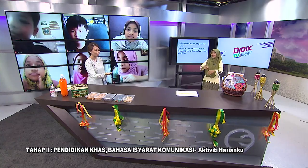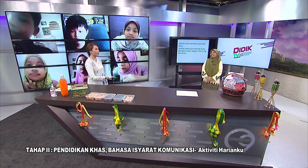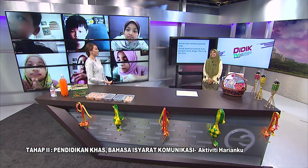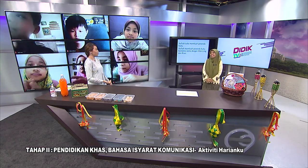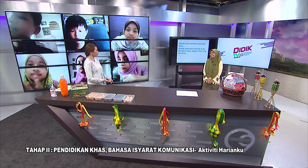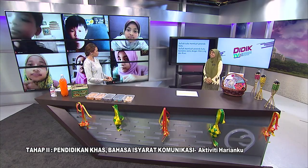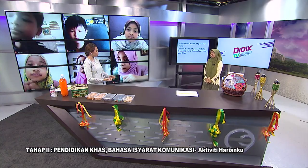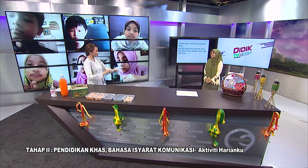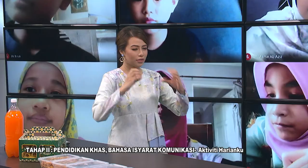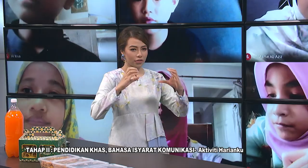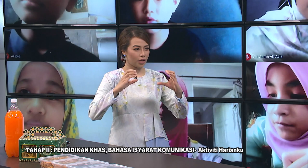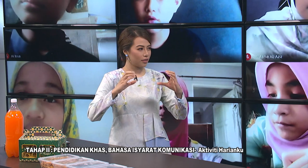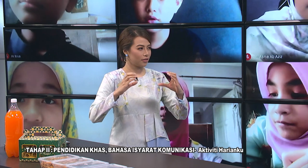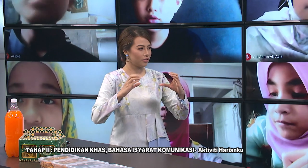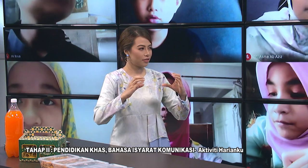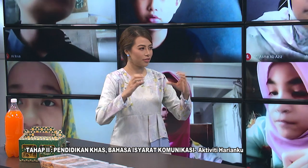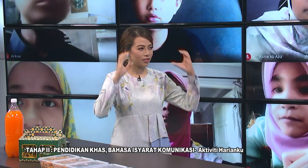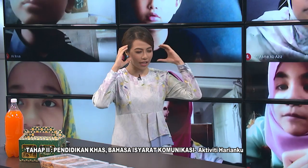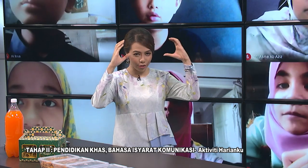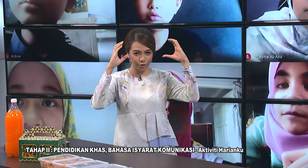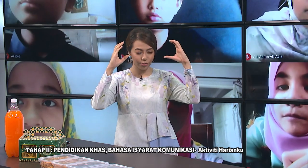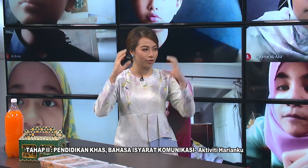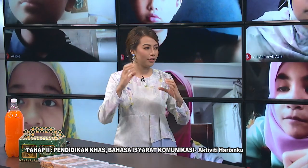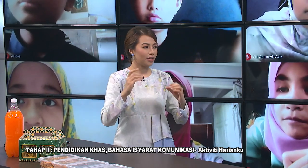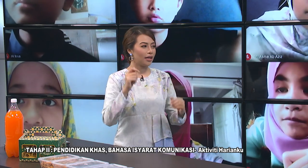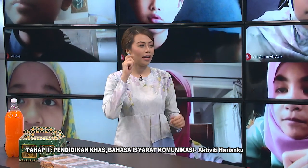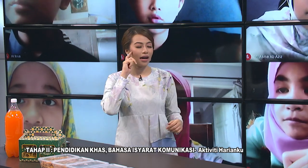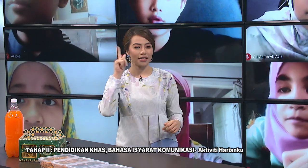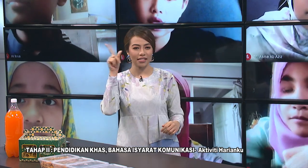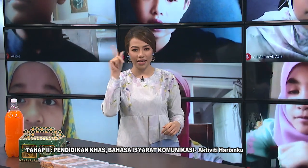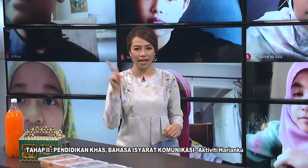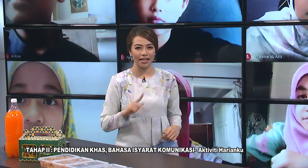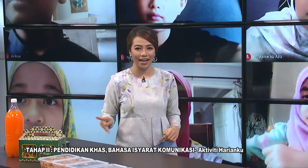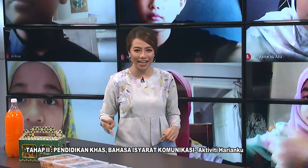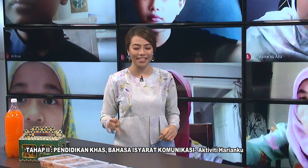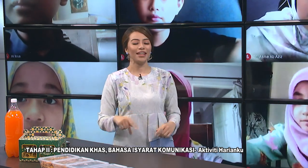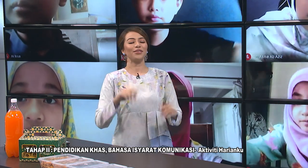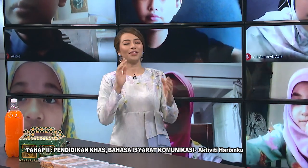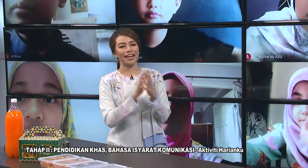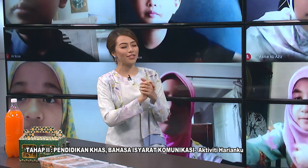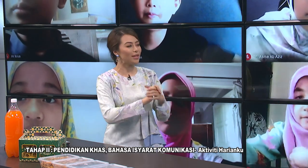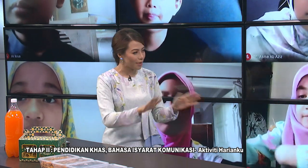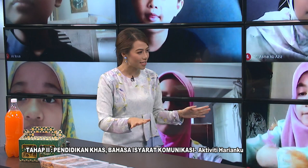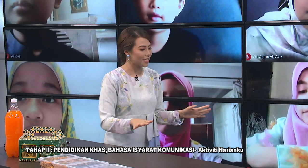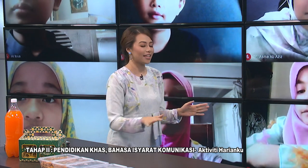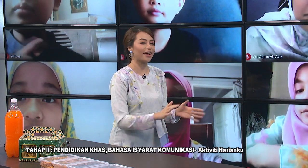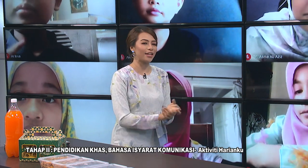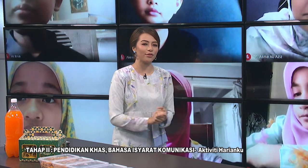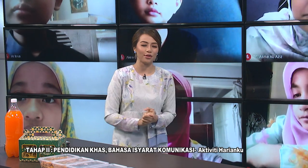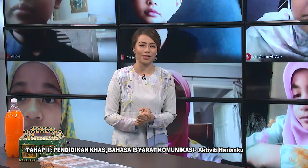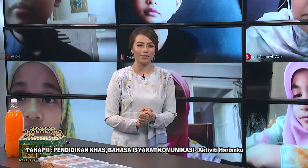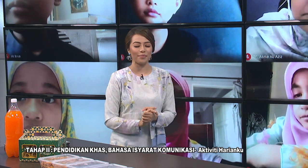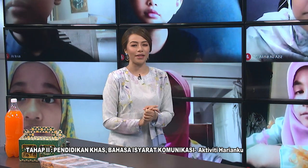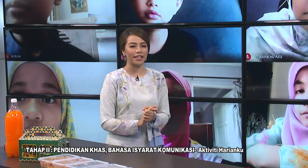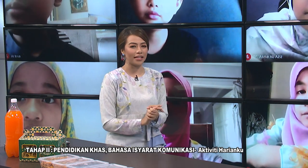Terima kasih pada cikgu. Cikgu sini. Cikgu Azliana. Oh, kerana sudi mengajar kita hari ini